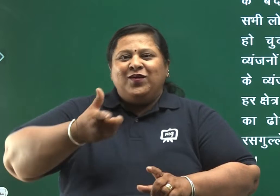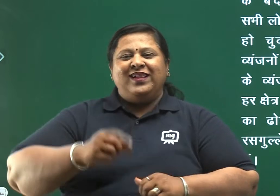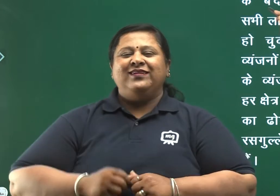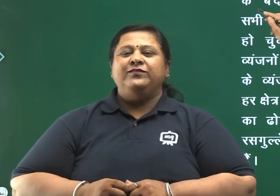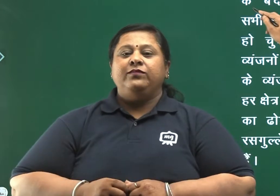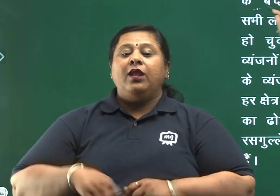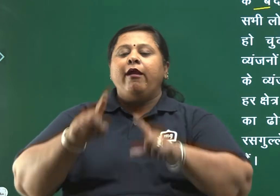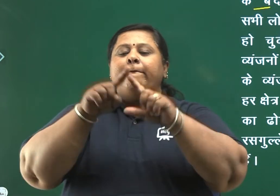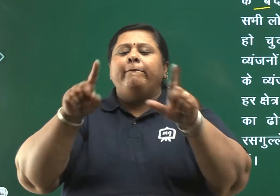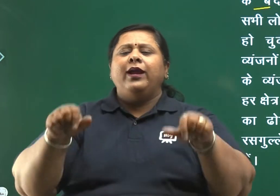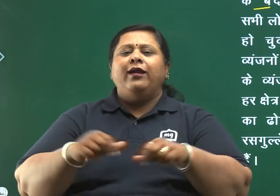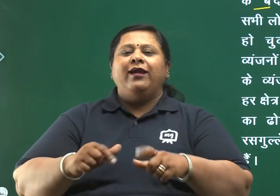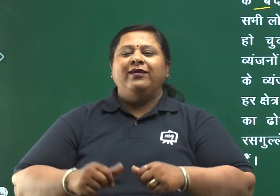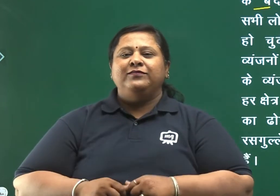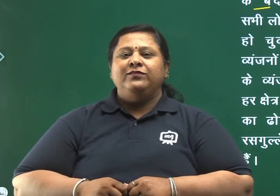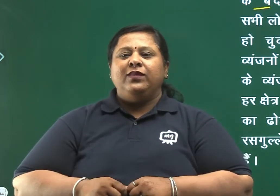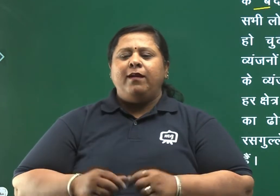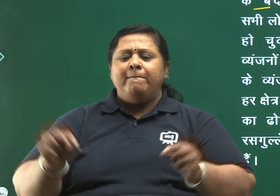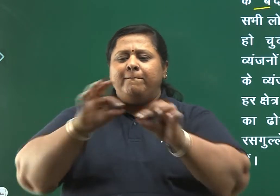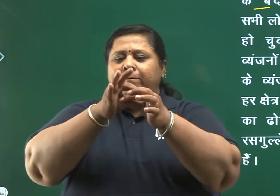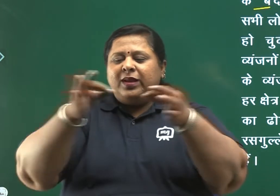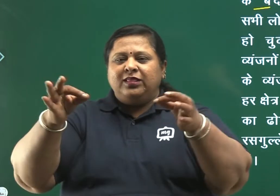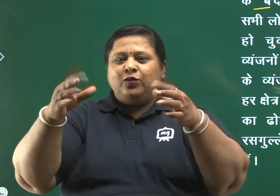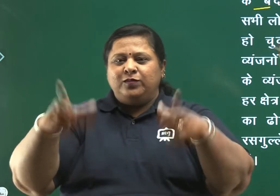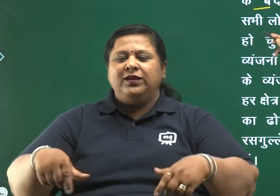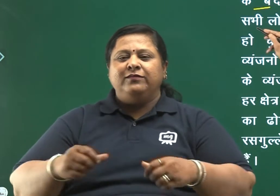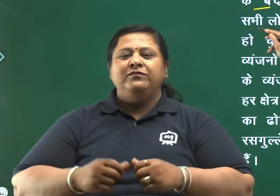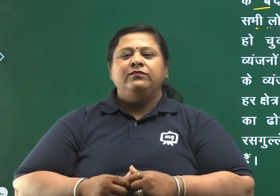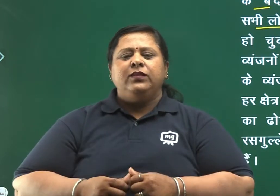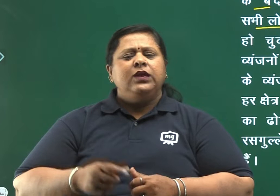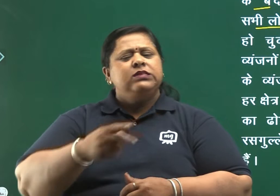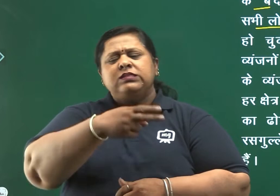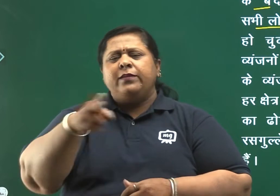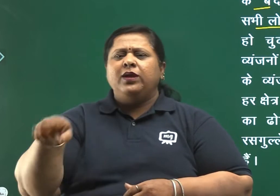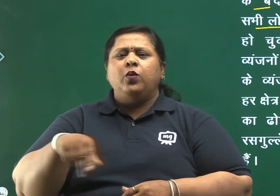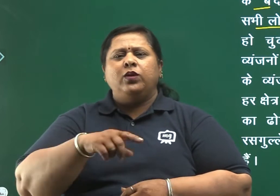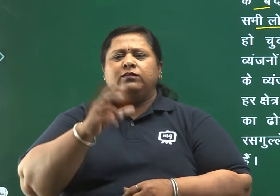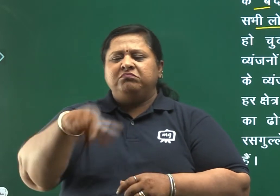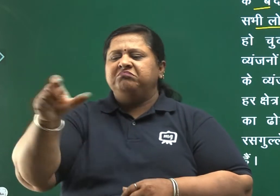के पैकेट के बंद रूप से सभी लोग